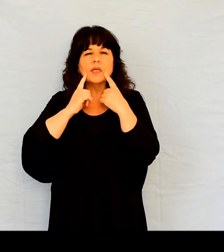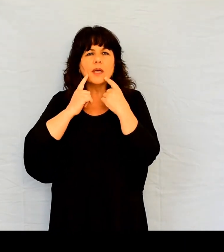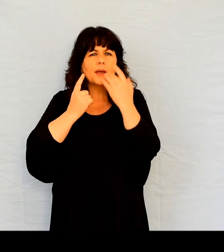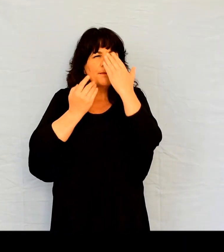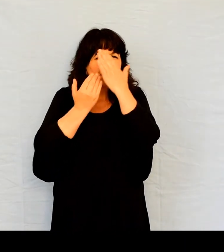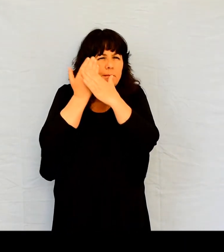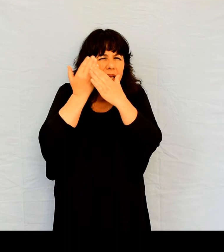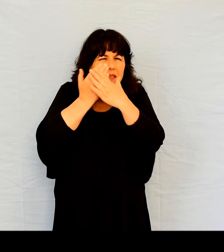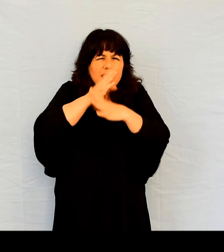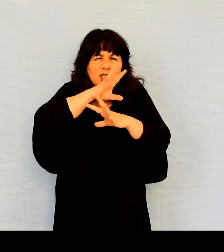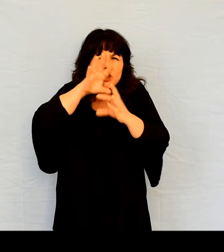ténèbres.